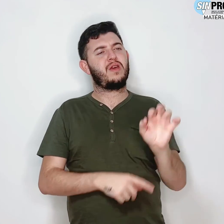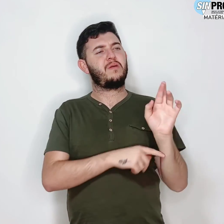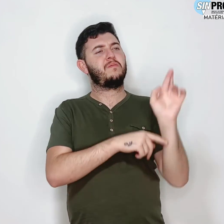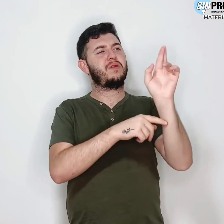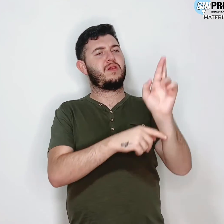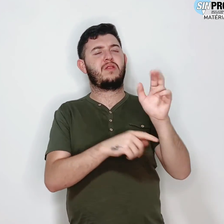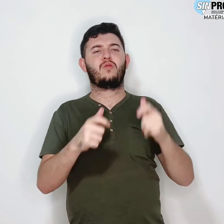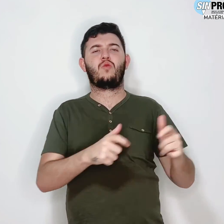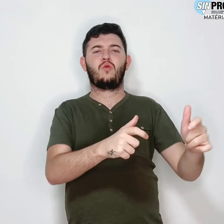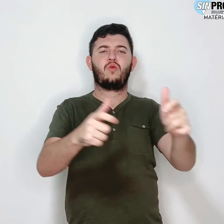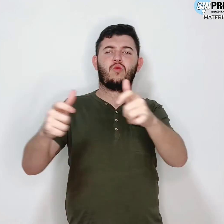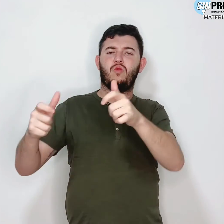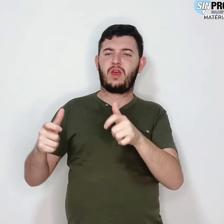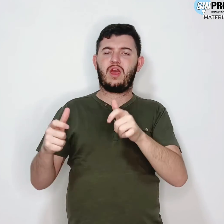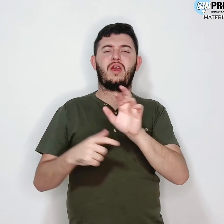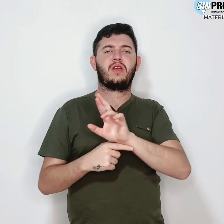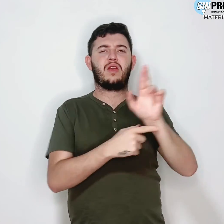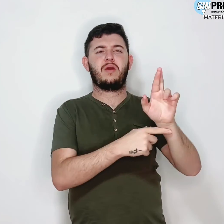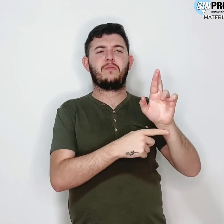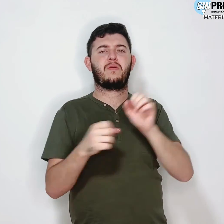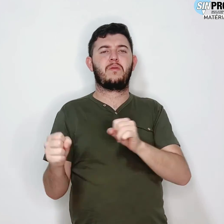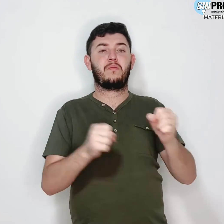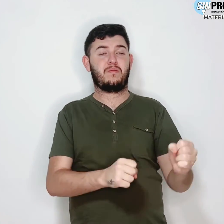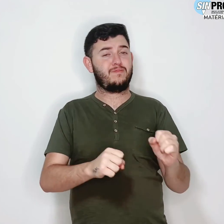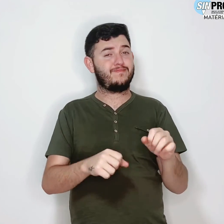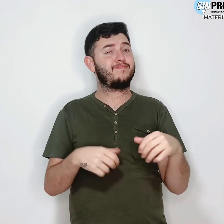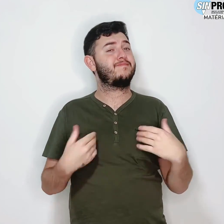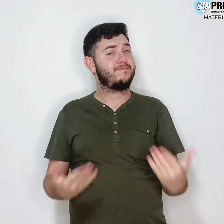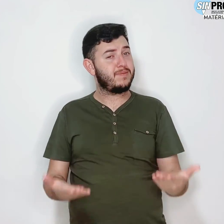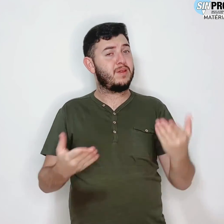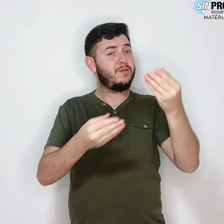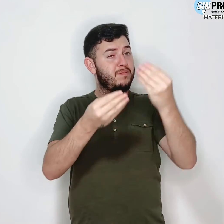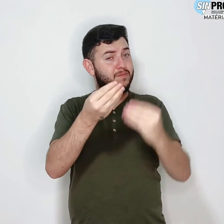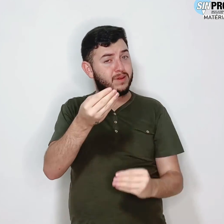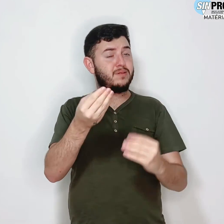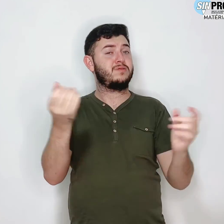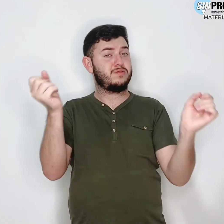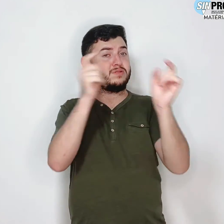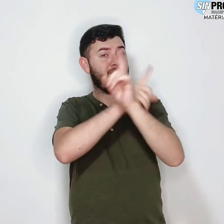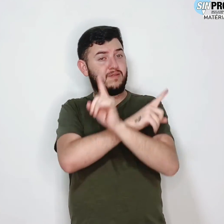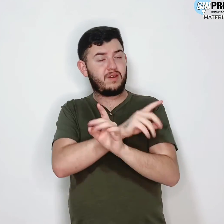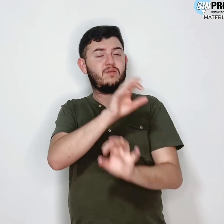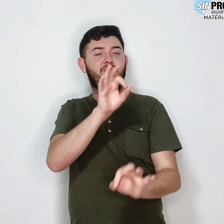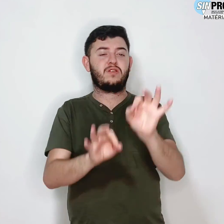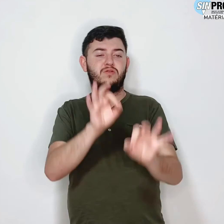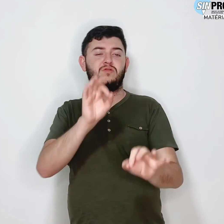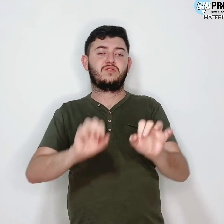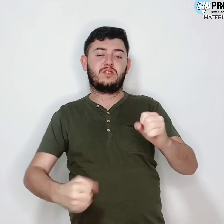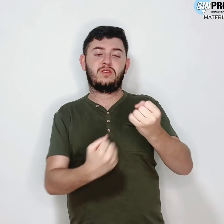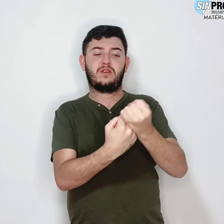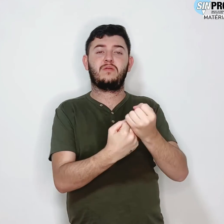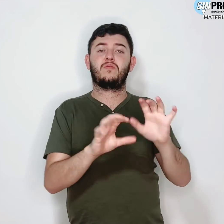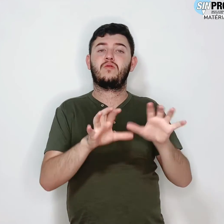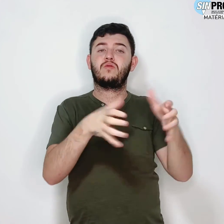nos espaços de poder. Isso dificulta e muito justiça pelas mulheres.